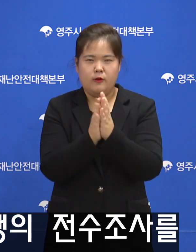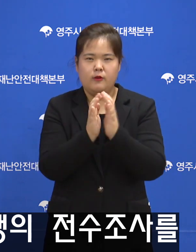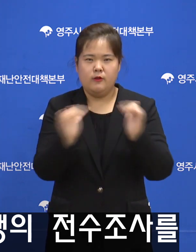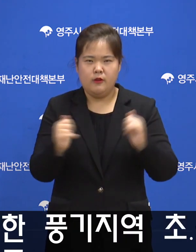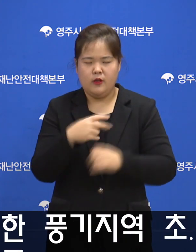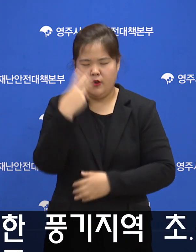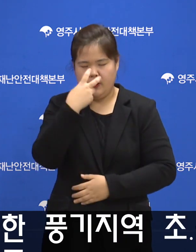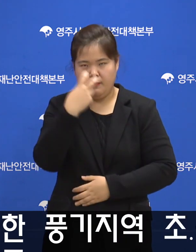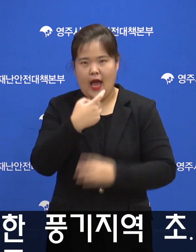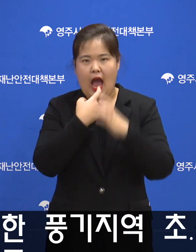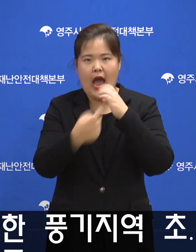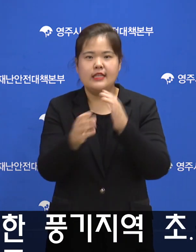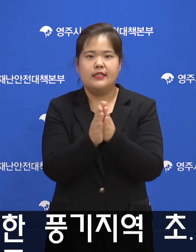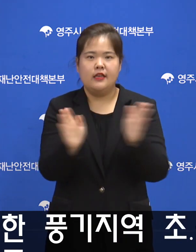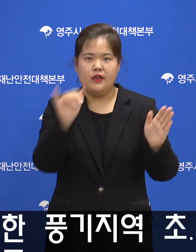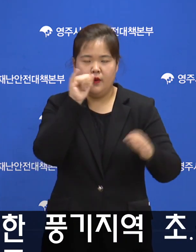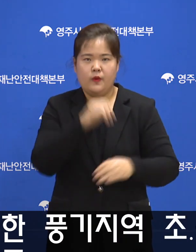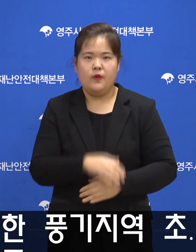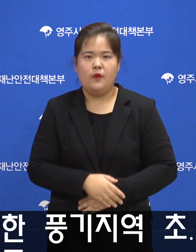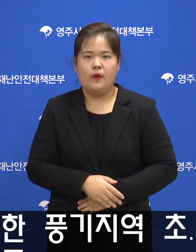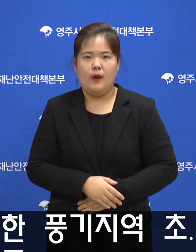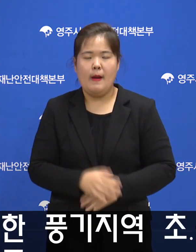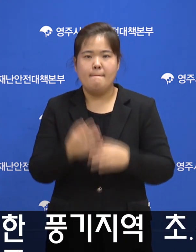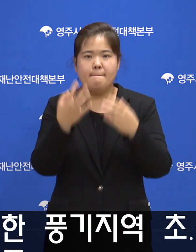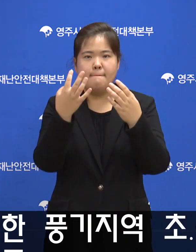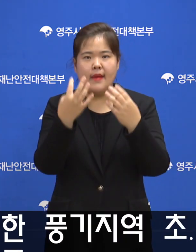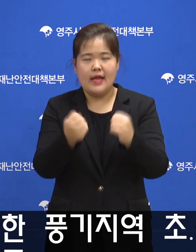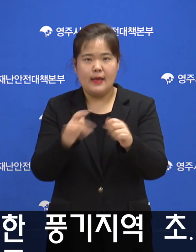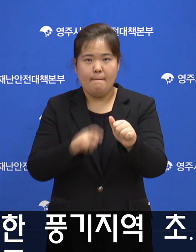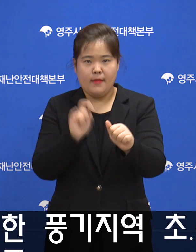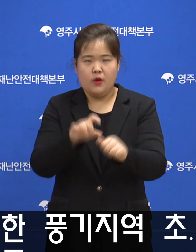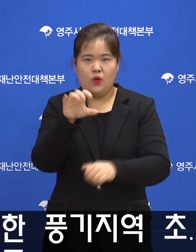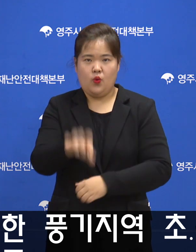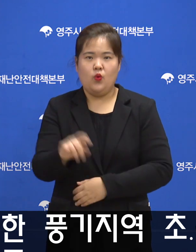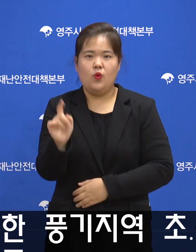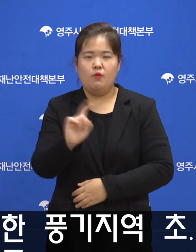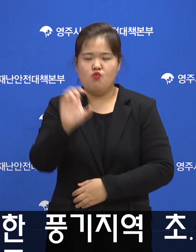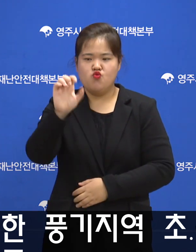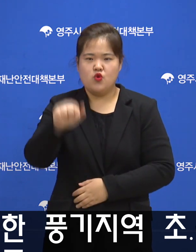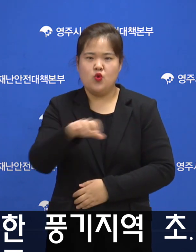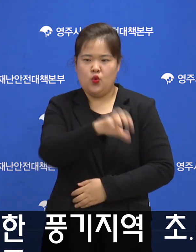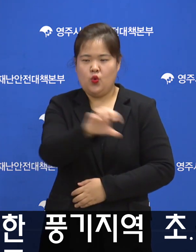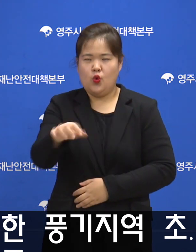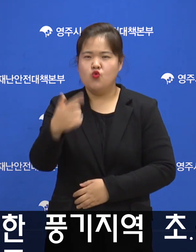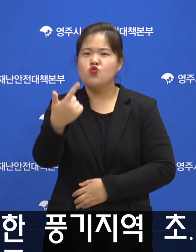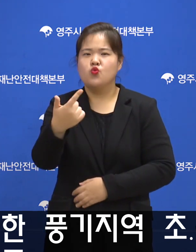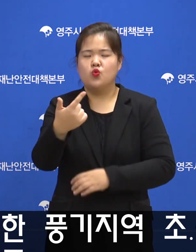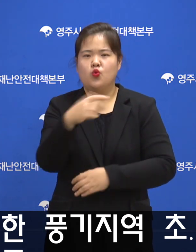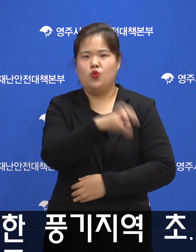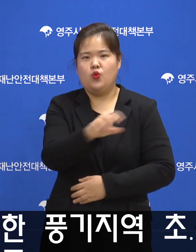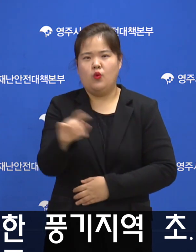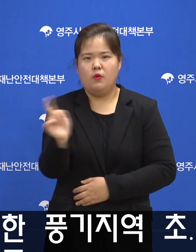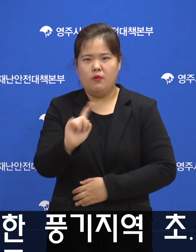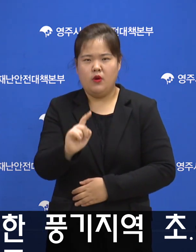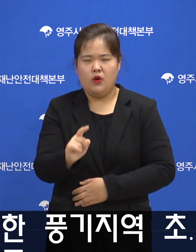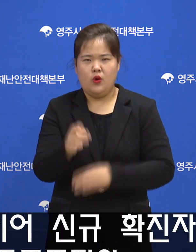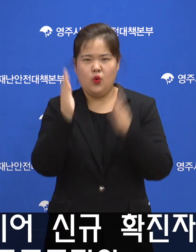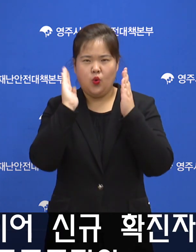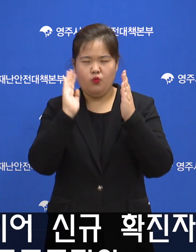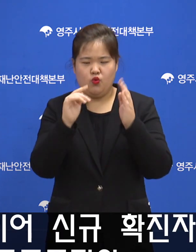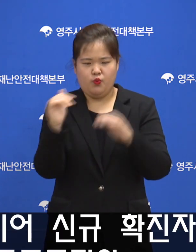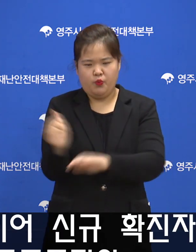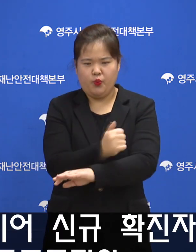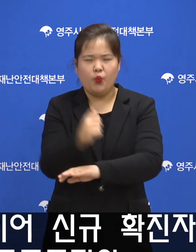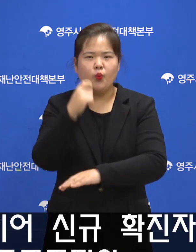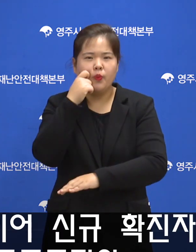있고, 특히 많은 확진자가 발생한 풍기지역 초중고 6개 학교의 등교를 중지하고